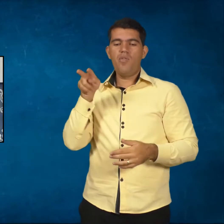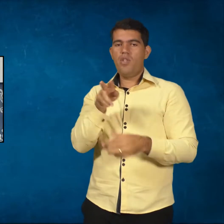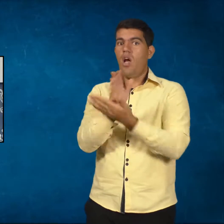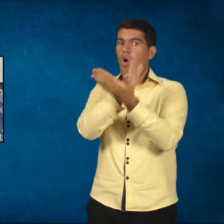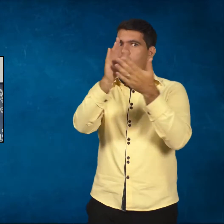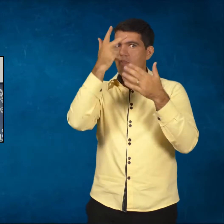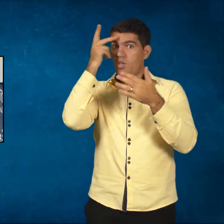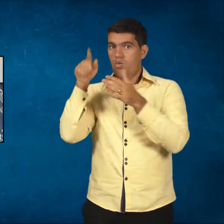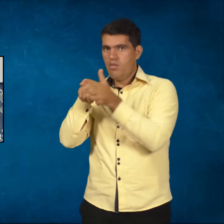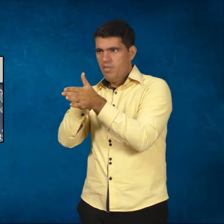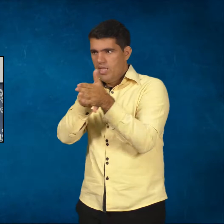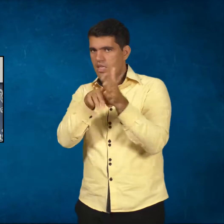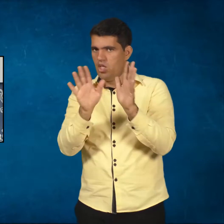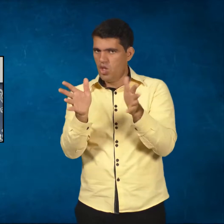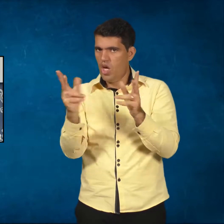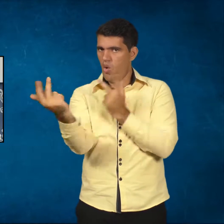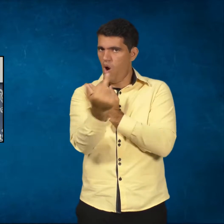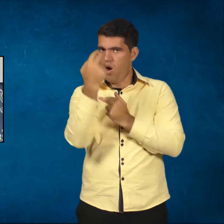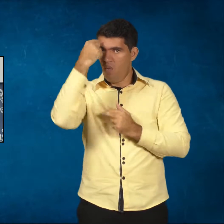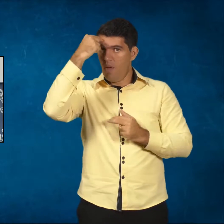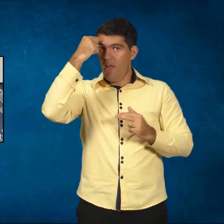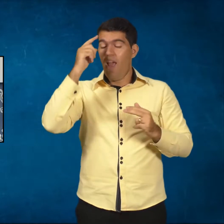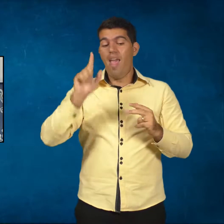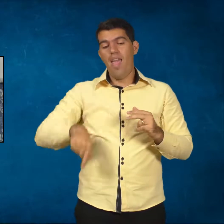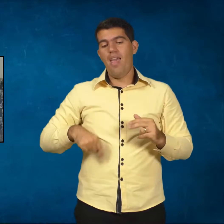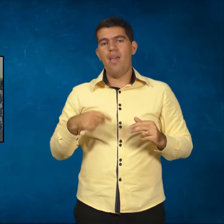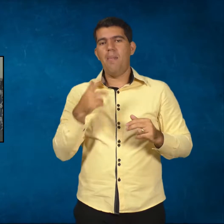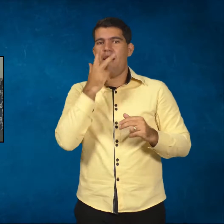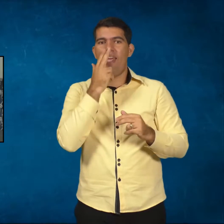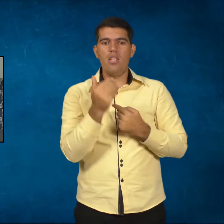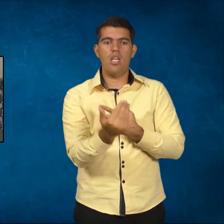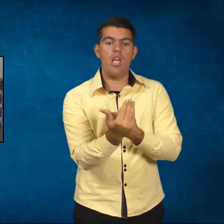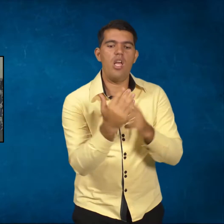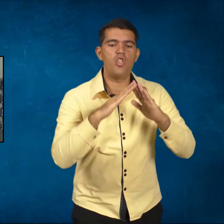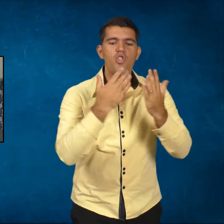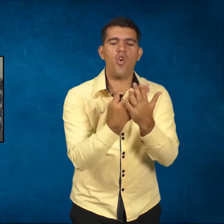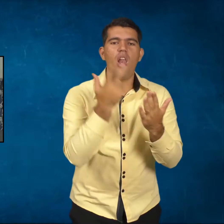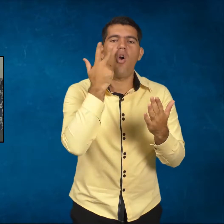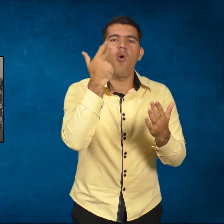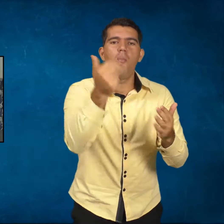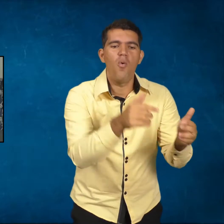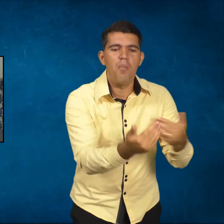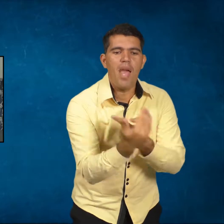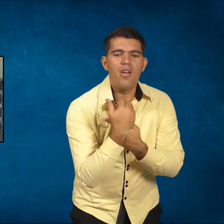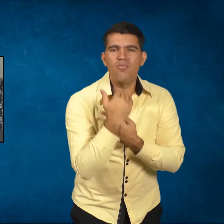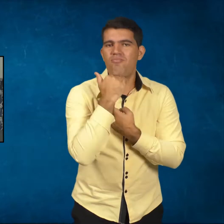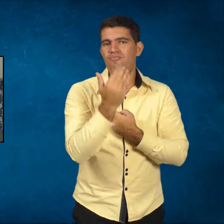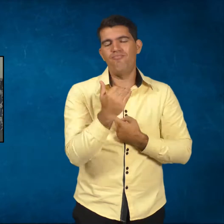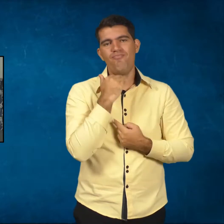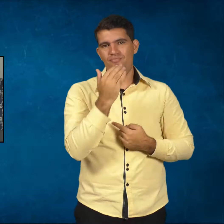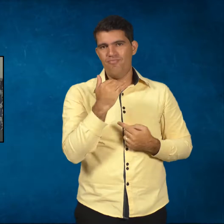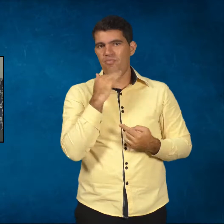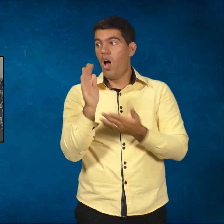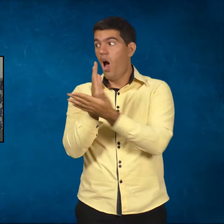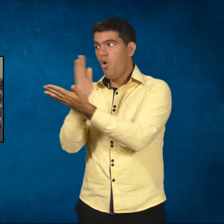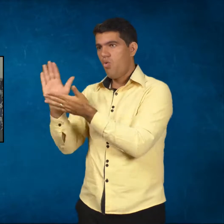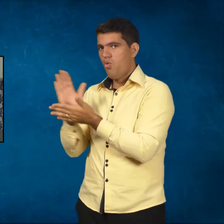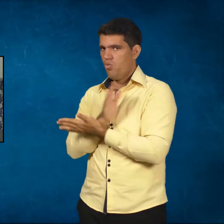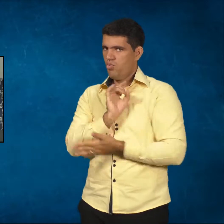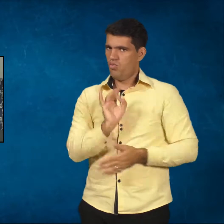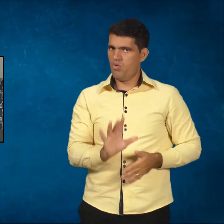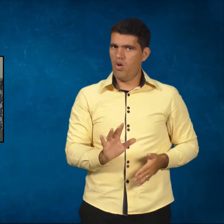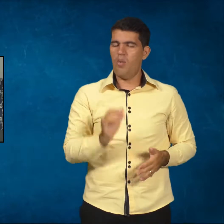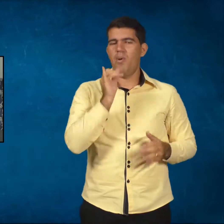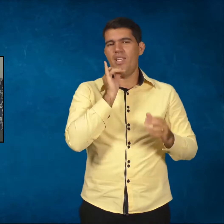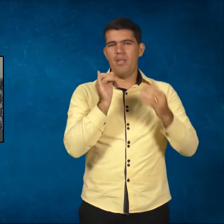pesquisadores, ainda não se beneficiam da escola comum. Mas quando a gente fala que seria alguns casos, é para que as pessoas entendam que, vamos